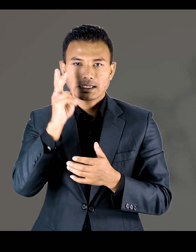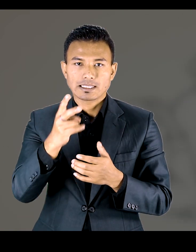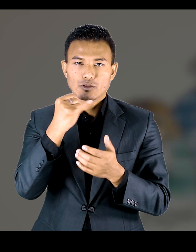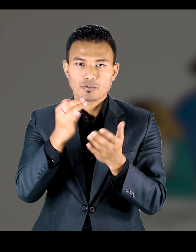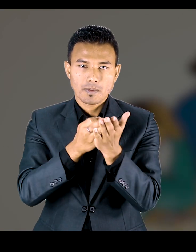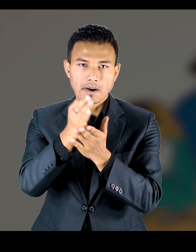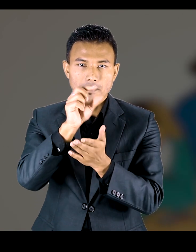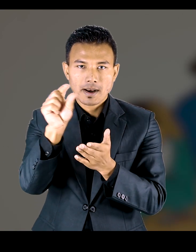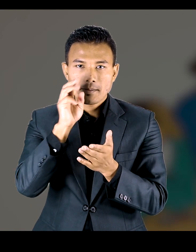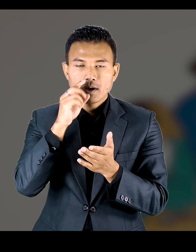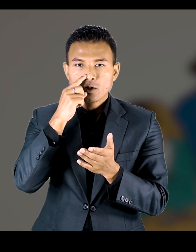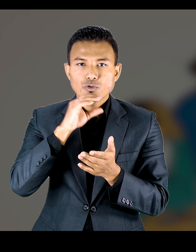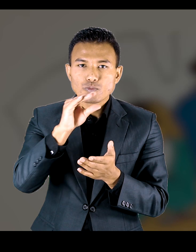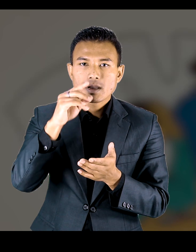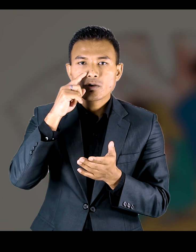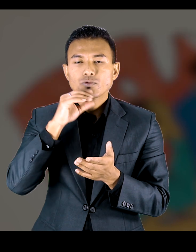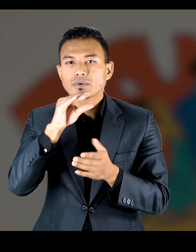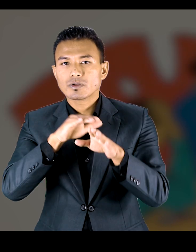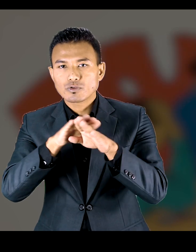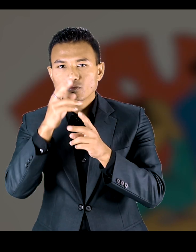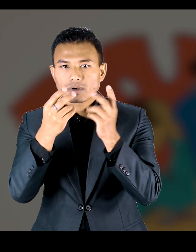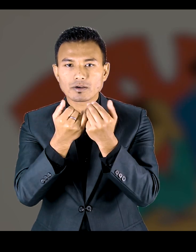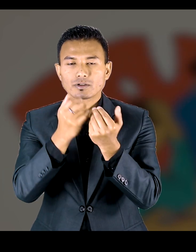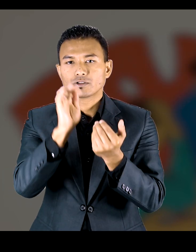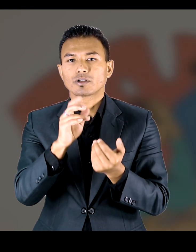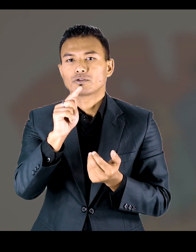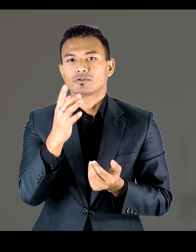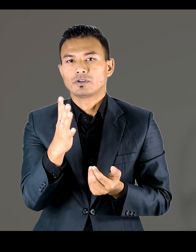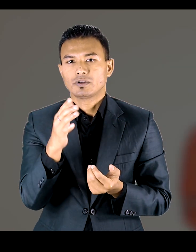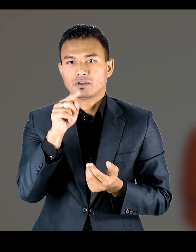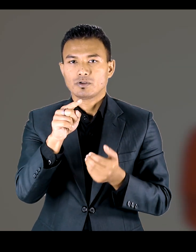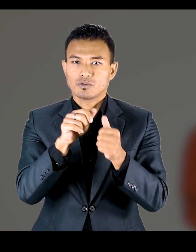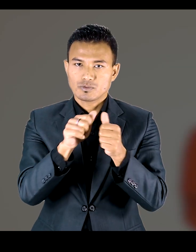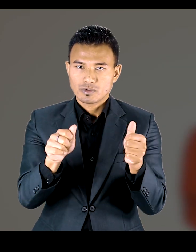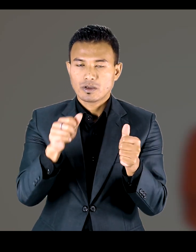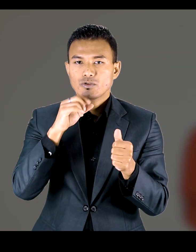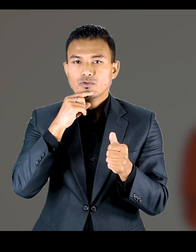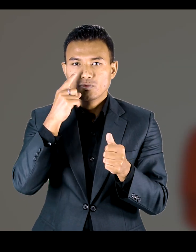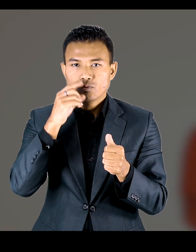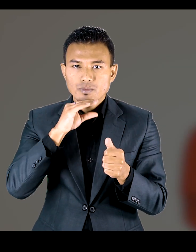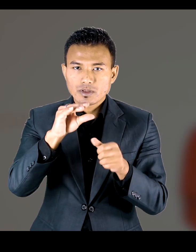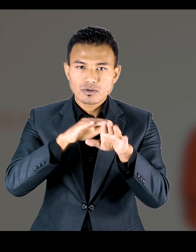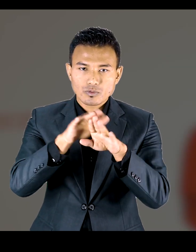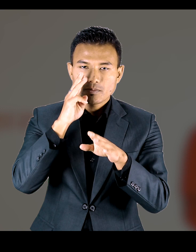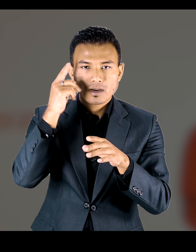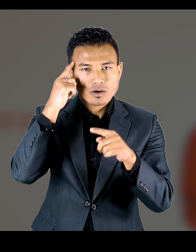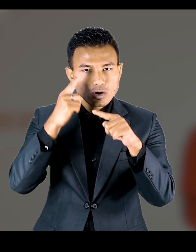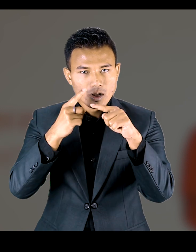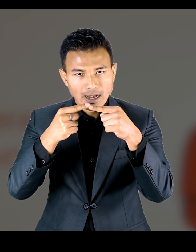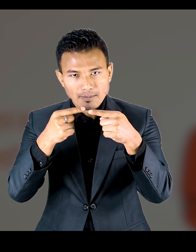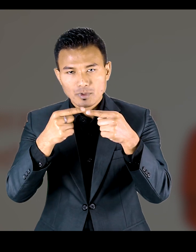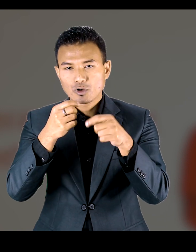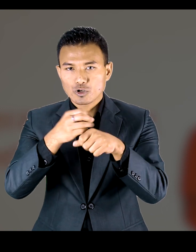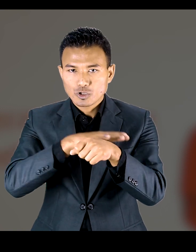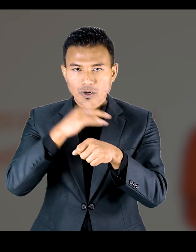यस्ता दुर्व्यवहारका बारेमा युवा युवतीहरू कुरा गर्न सकिरहेका छैनन्, जसको फलस्वरूप युवा युवतीहरूमा नकारात्मक